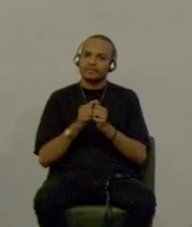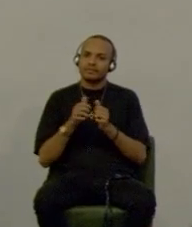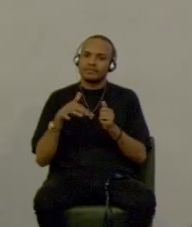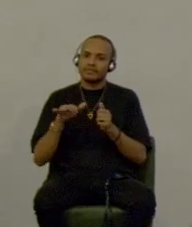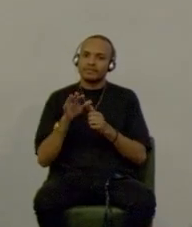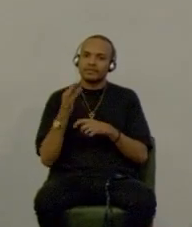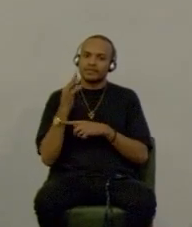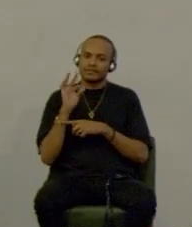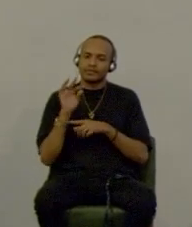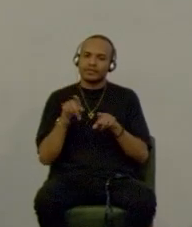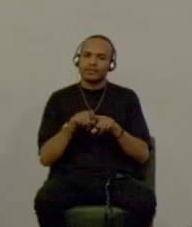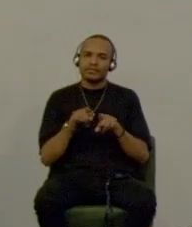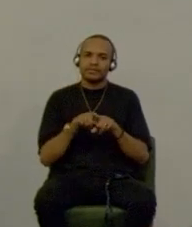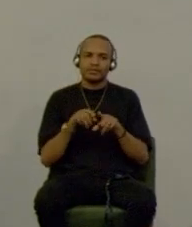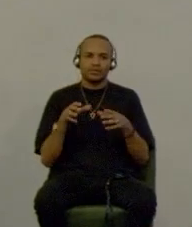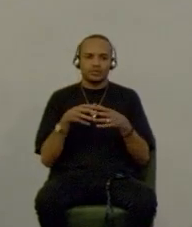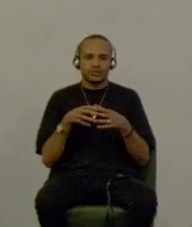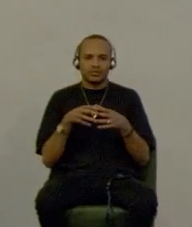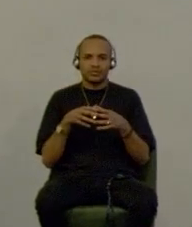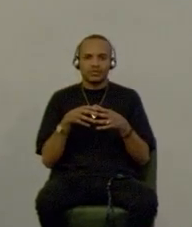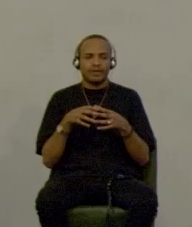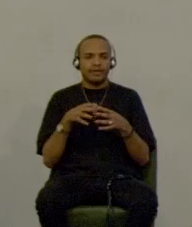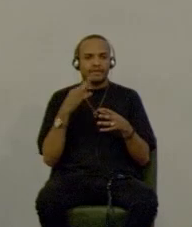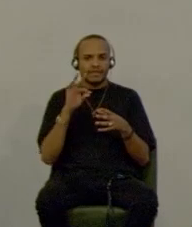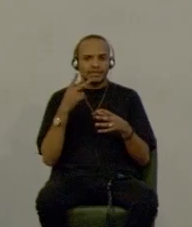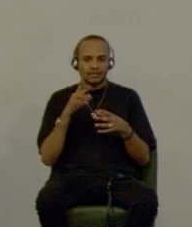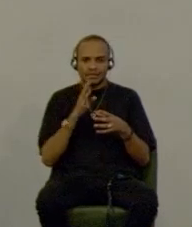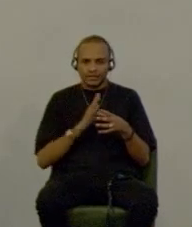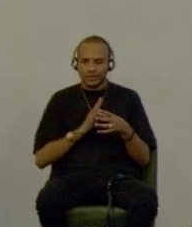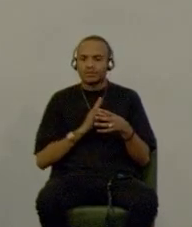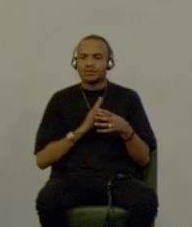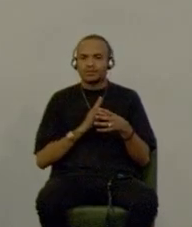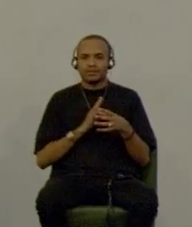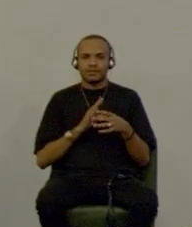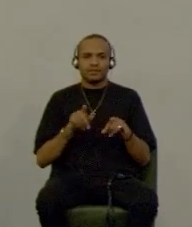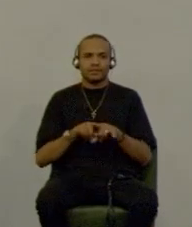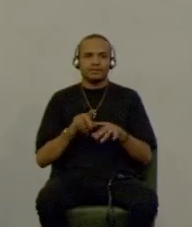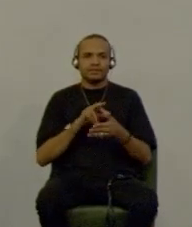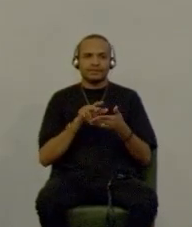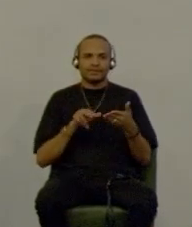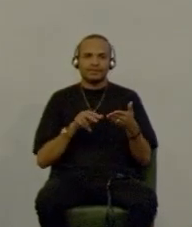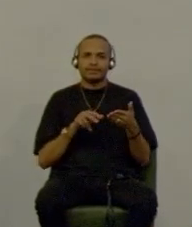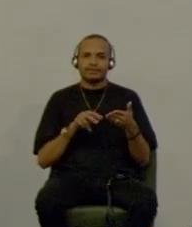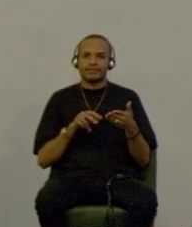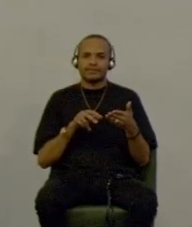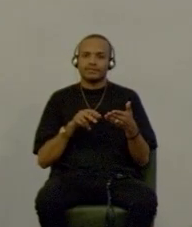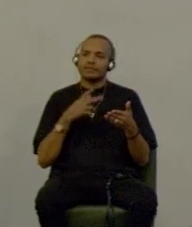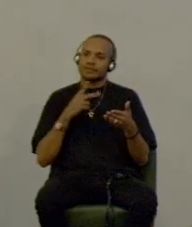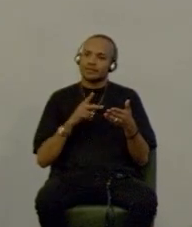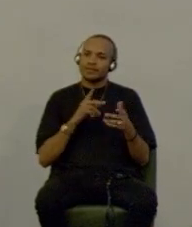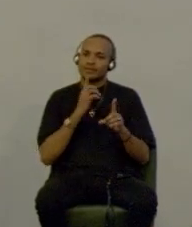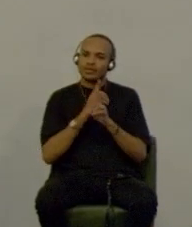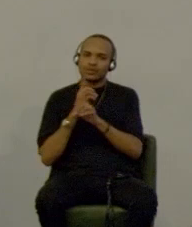consulado francês e da embaixada da França no Brasil, uma série nessa série